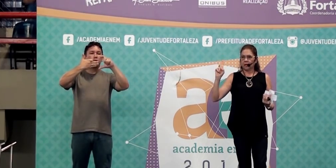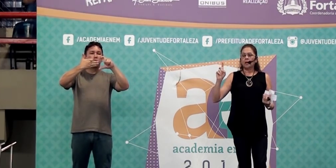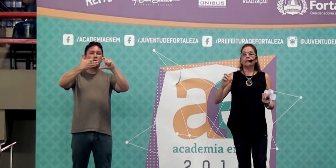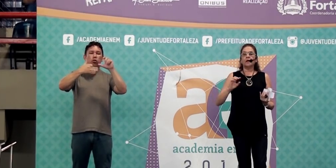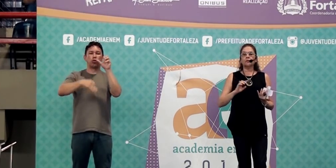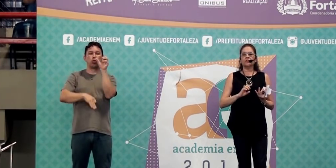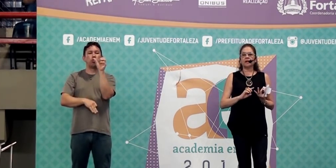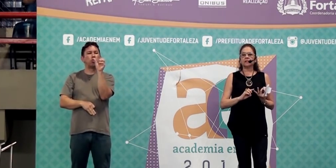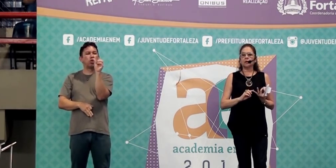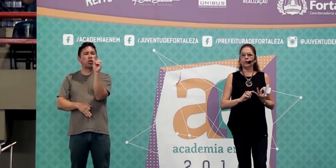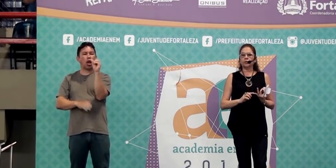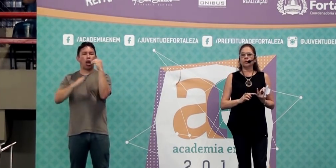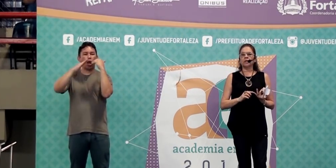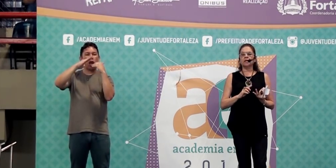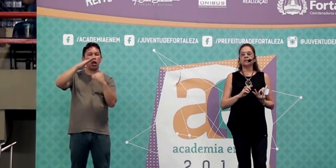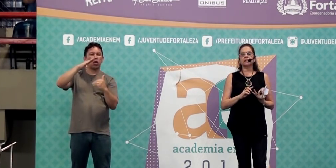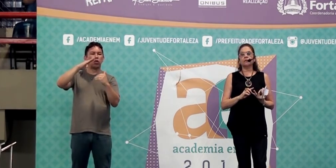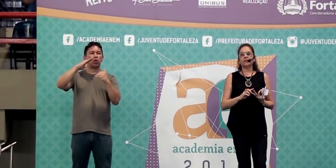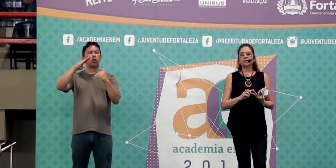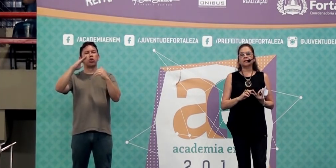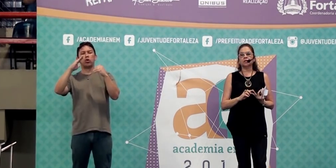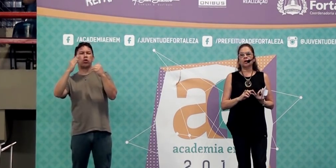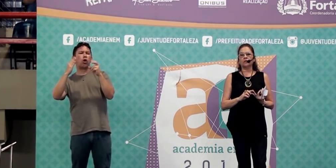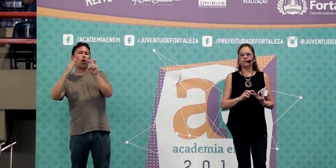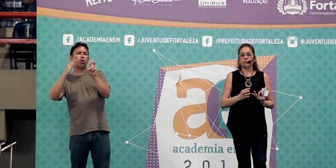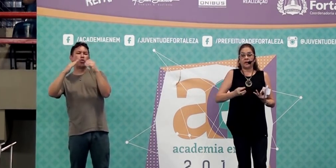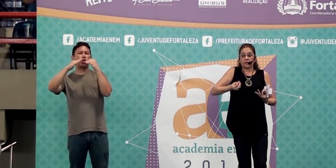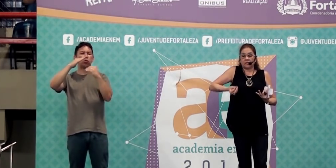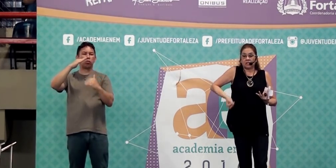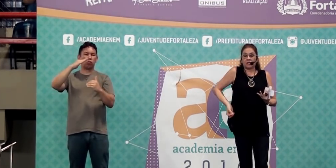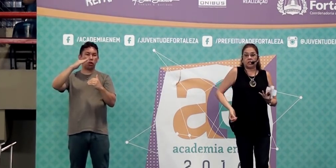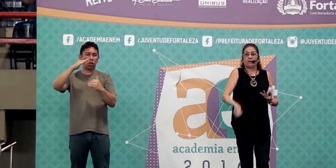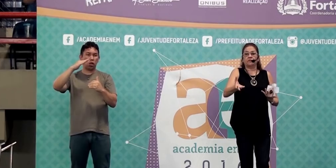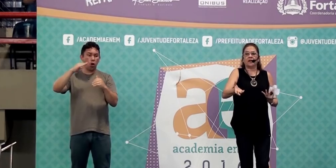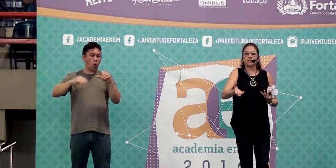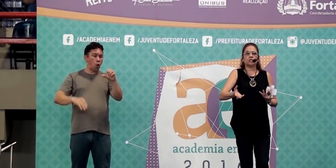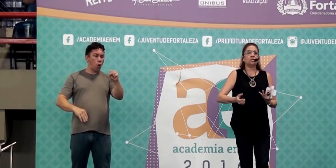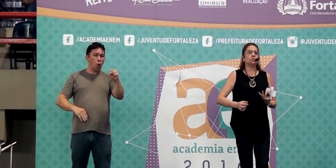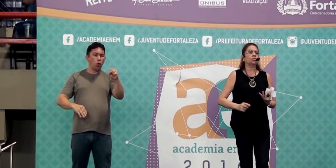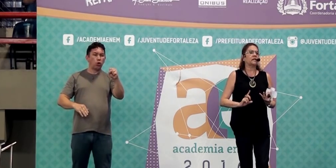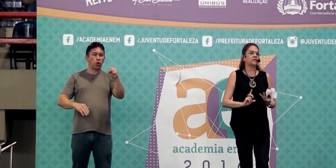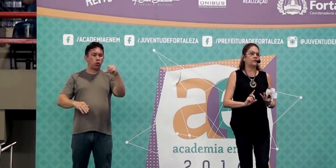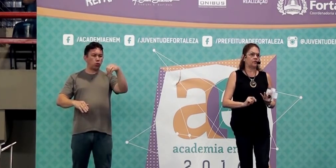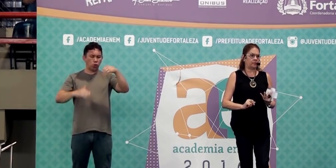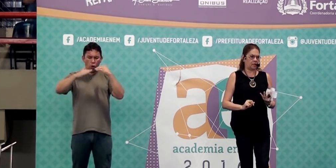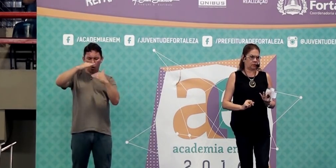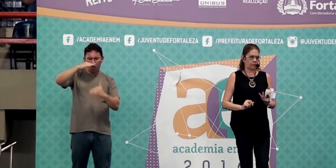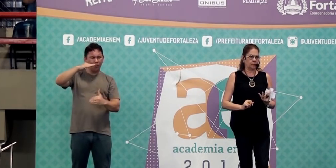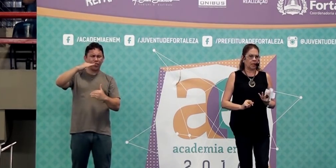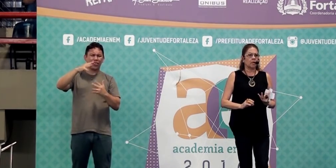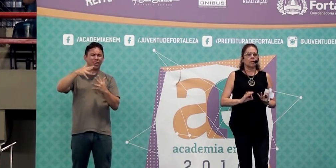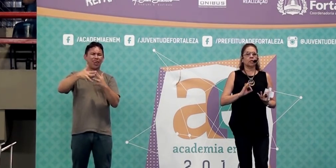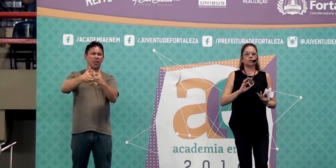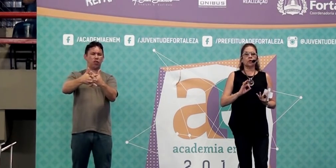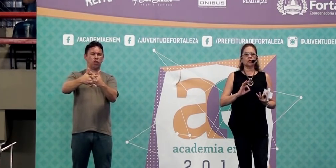linhas. Não faça 8 linhas, não faça 9, porque você já está invadindo o